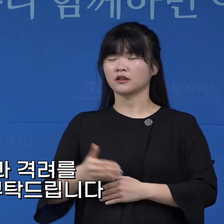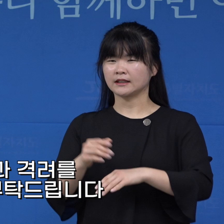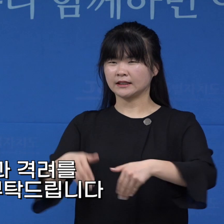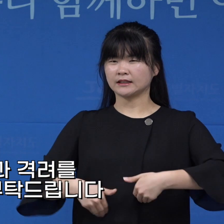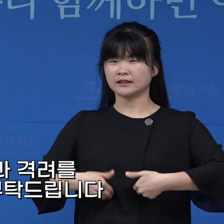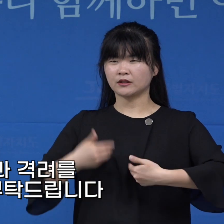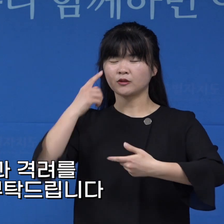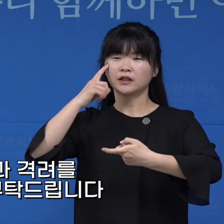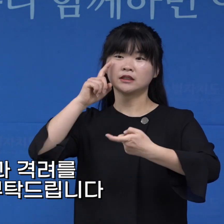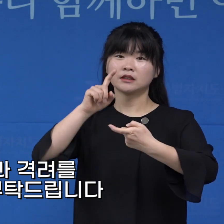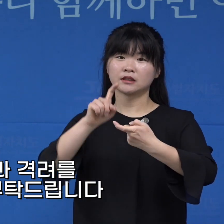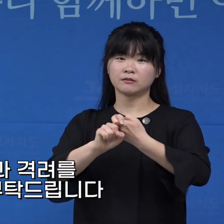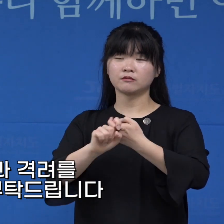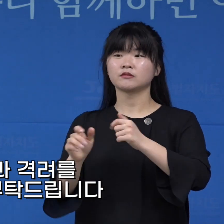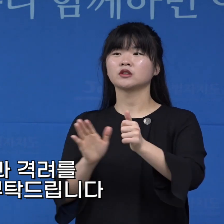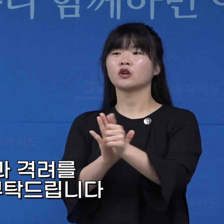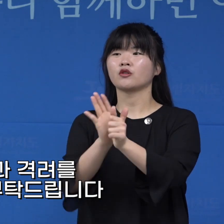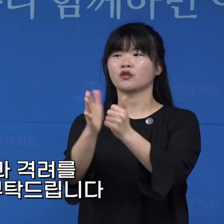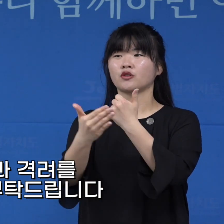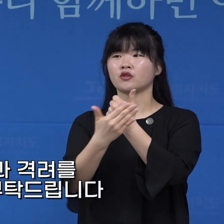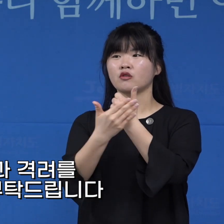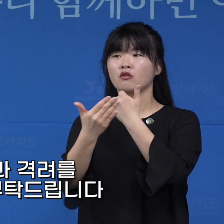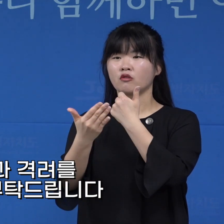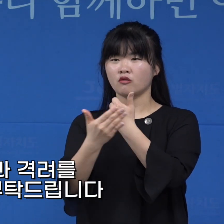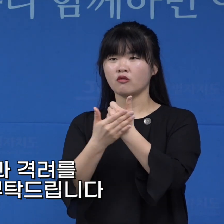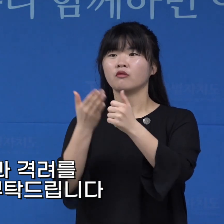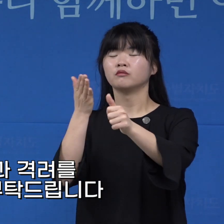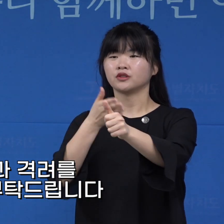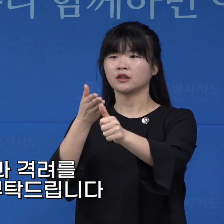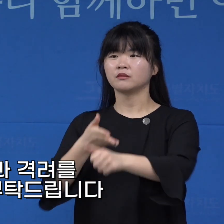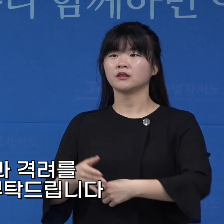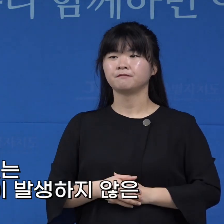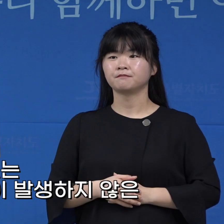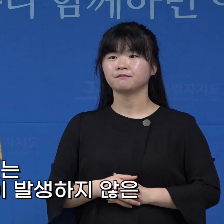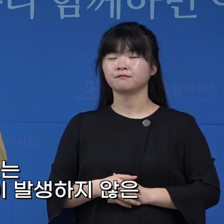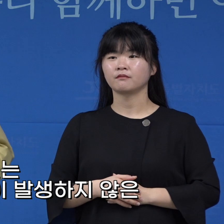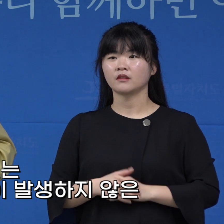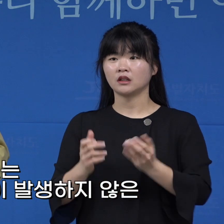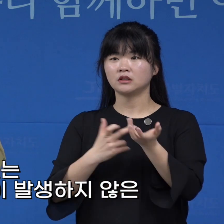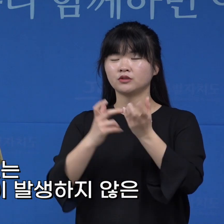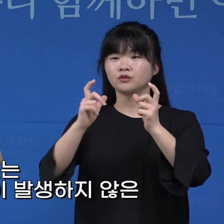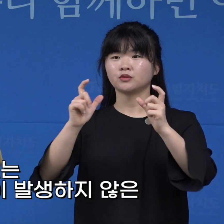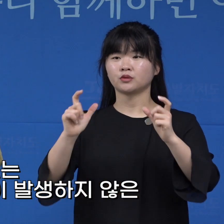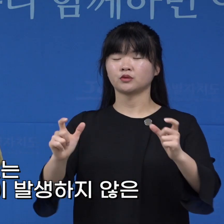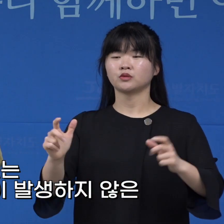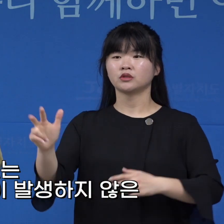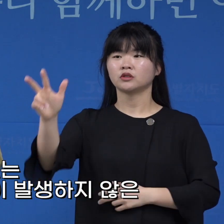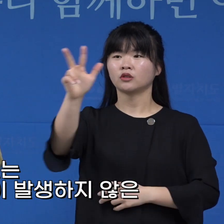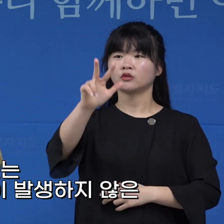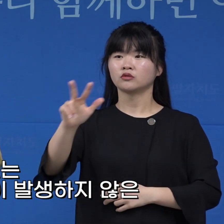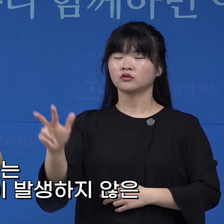따뜻한 관심과 격려를 보내주시기를 부탁드립니다. 제주도는